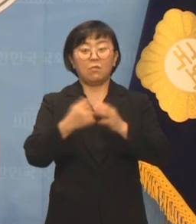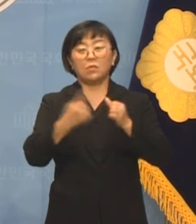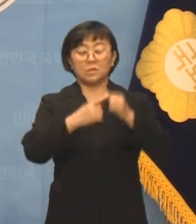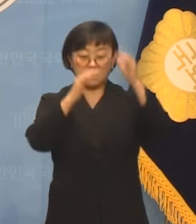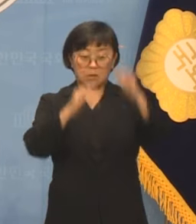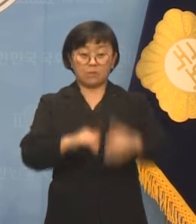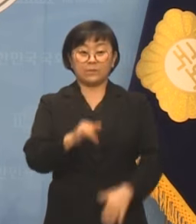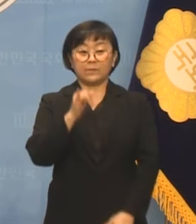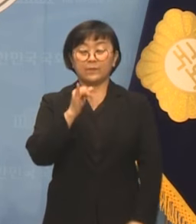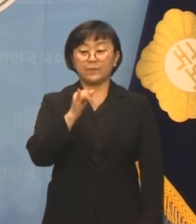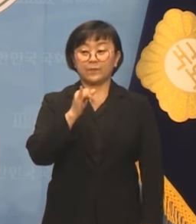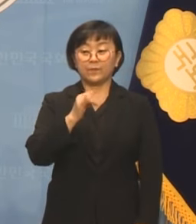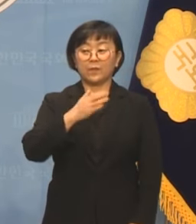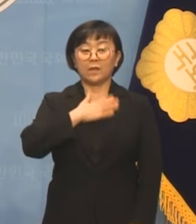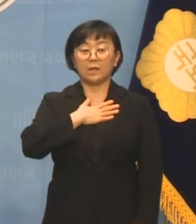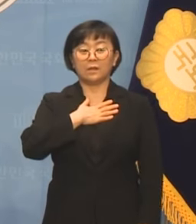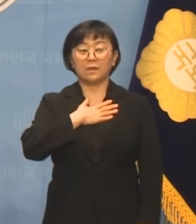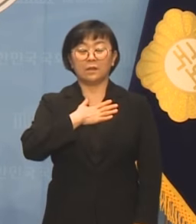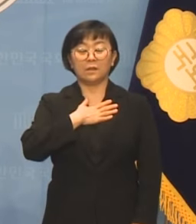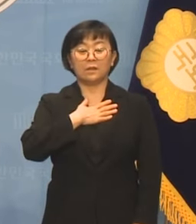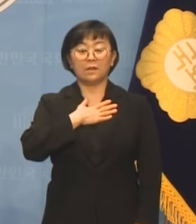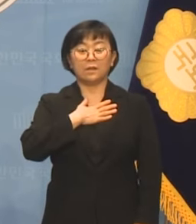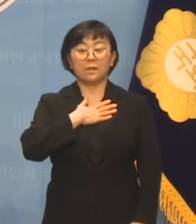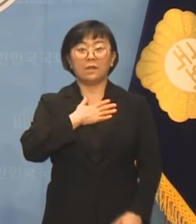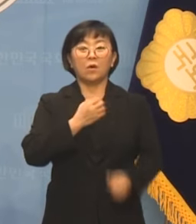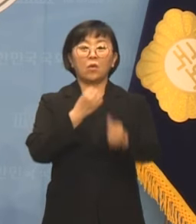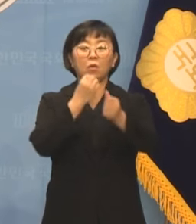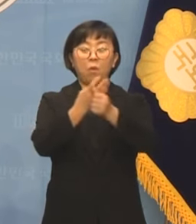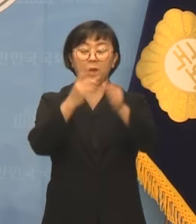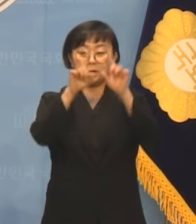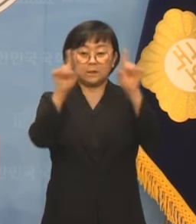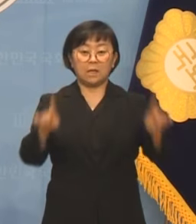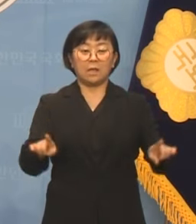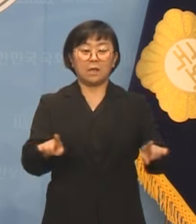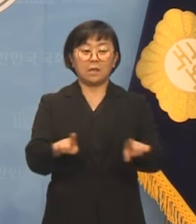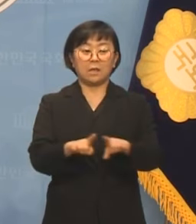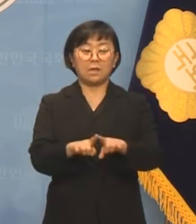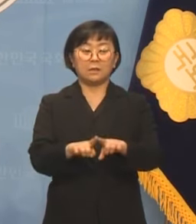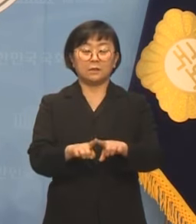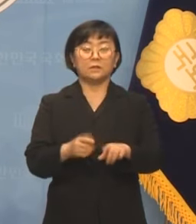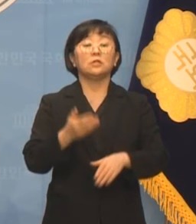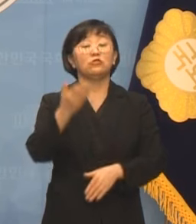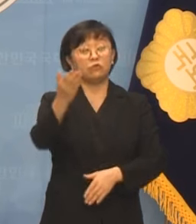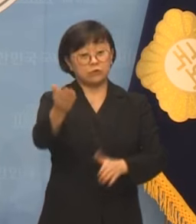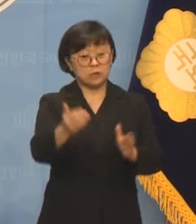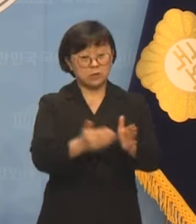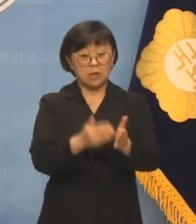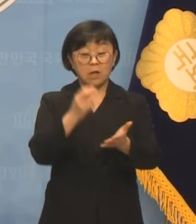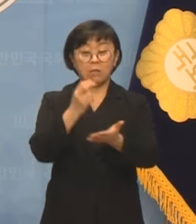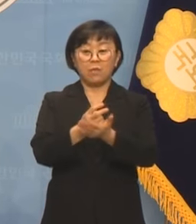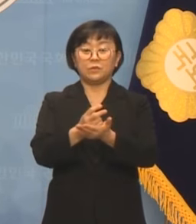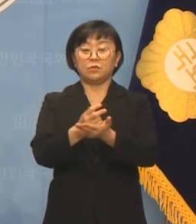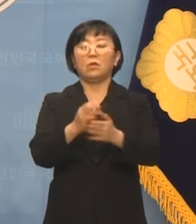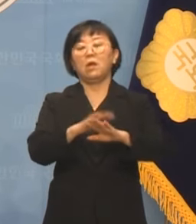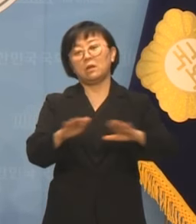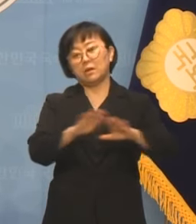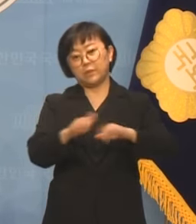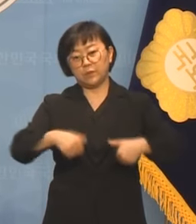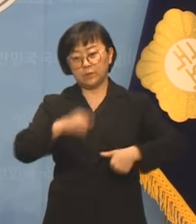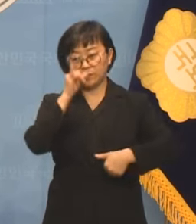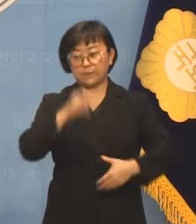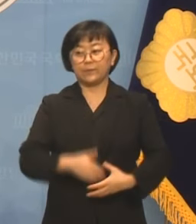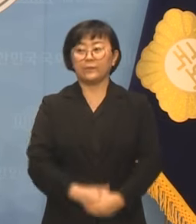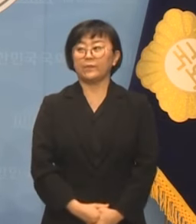내용이 들어있어서 제가 고발장, 고소장을 제출했습니다. 법적 조치하지 않으면 안 되는